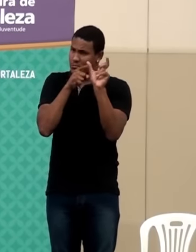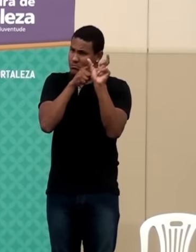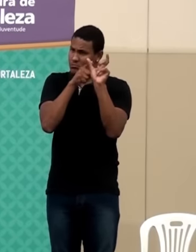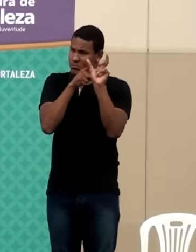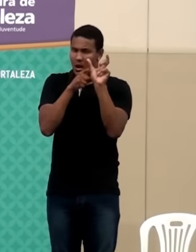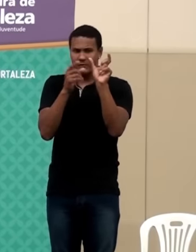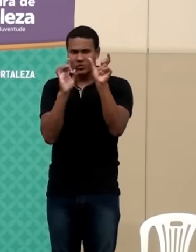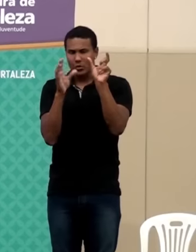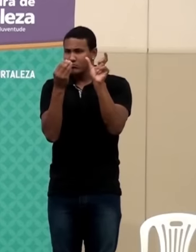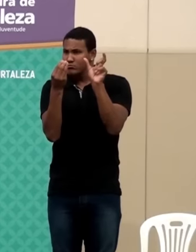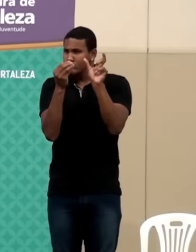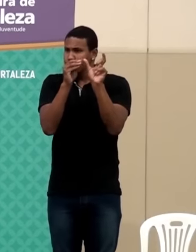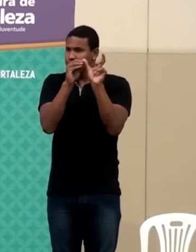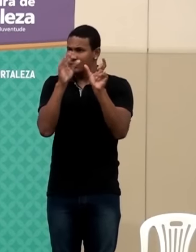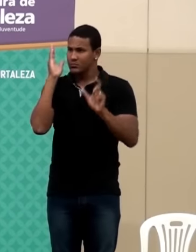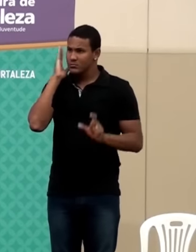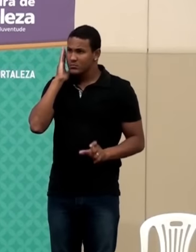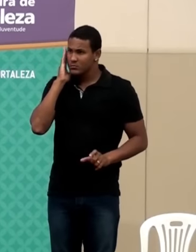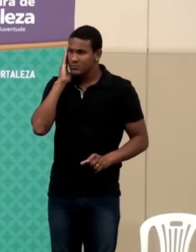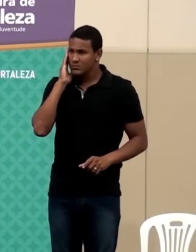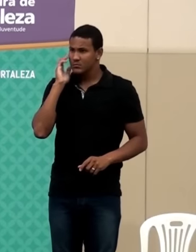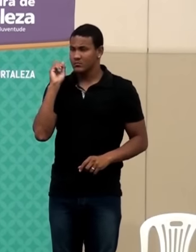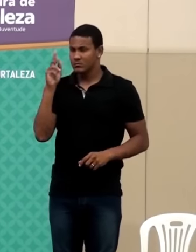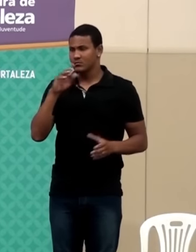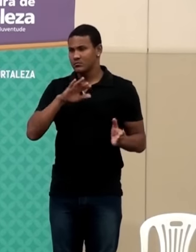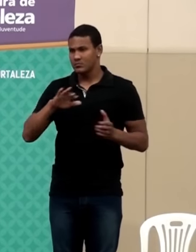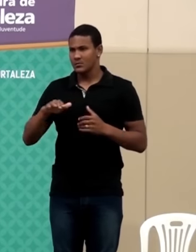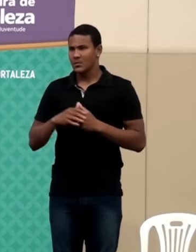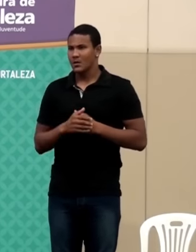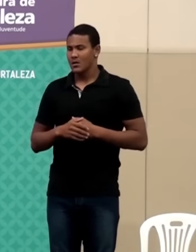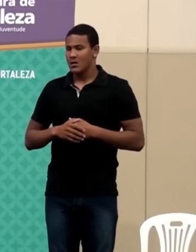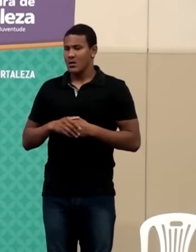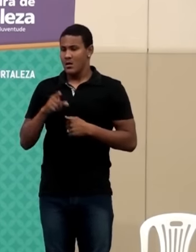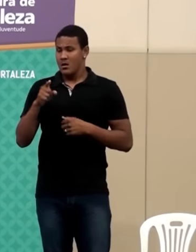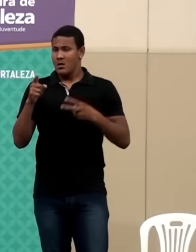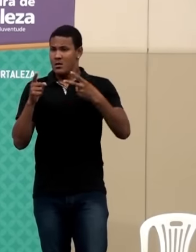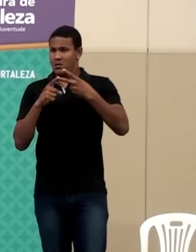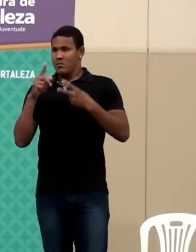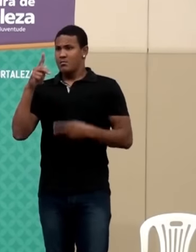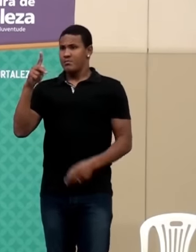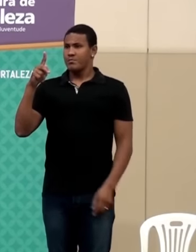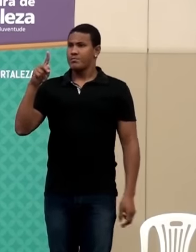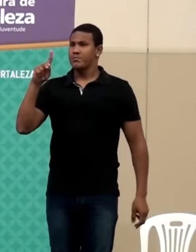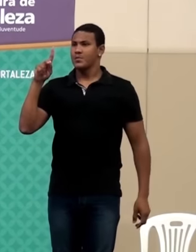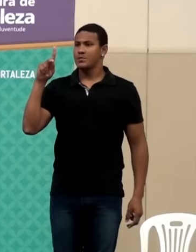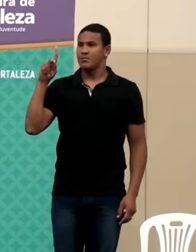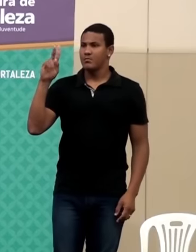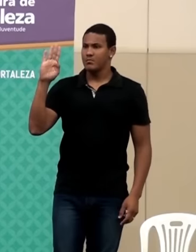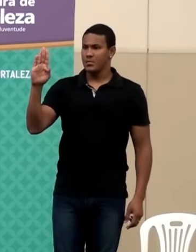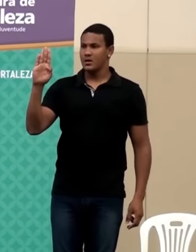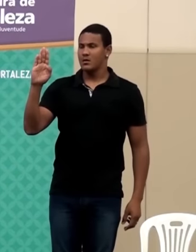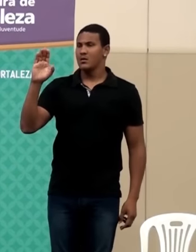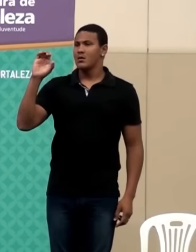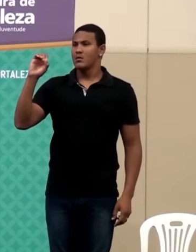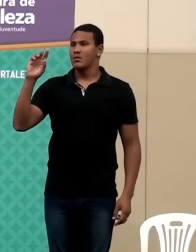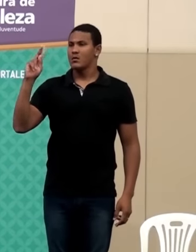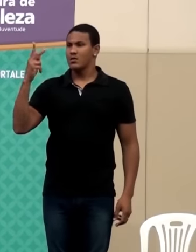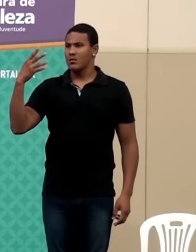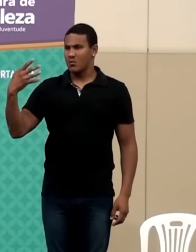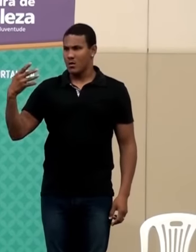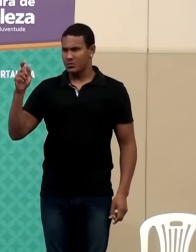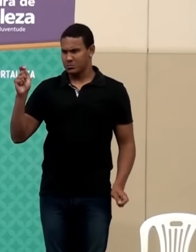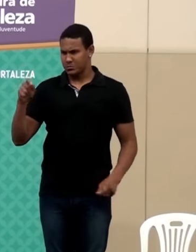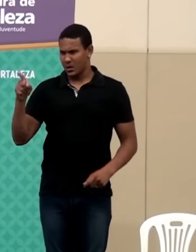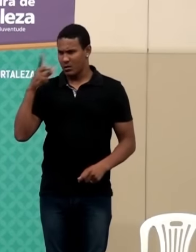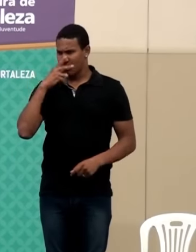2? Poderia, é a outra nomenclatura. O PbOH4, professor, poderia ser denominado de hidróxido de chumbo 4?